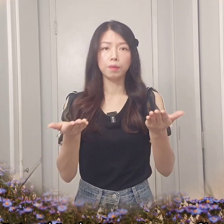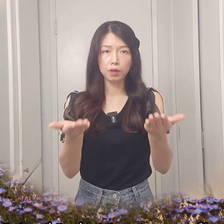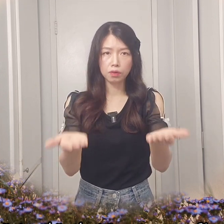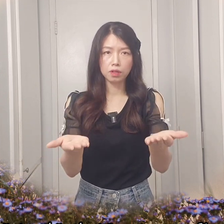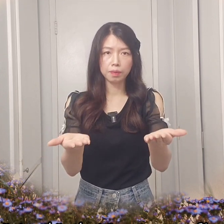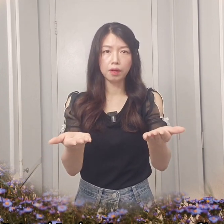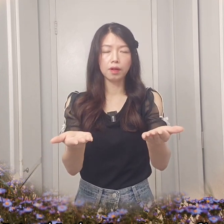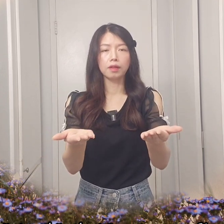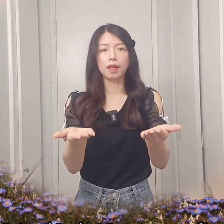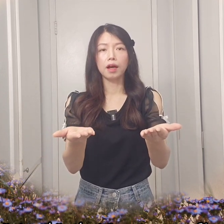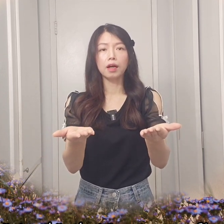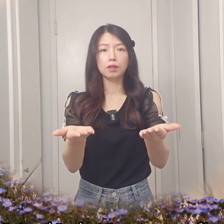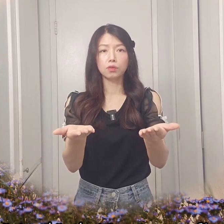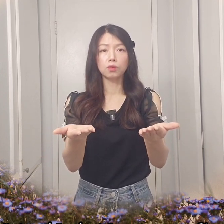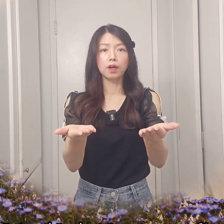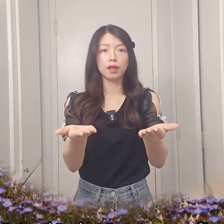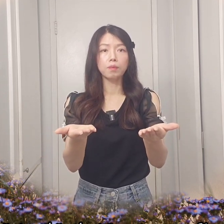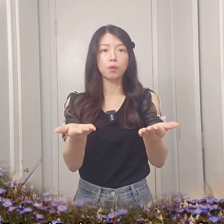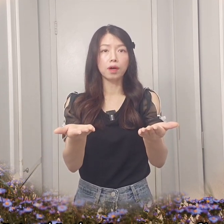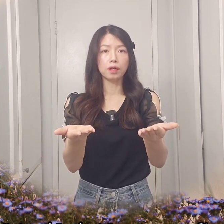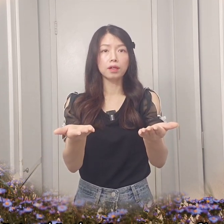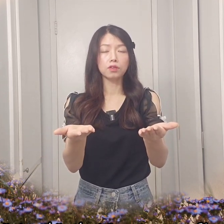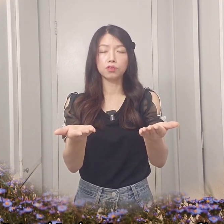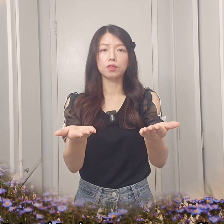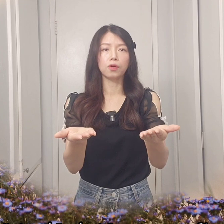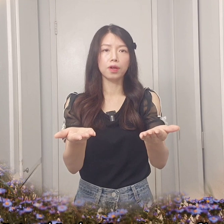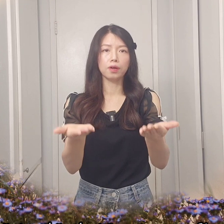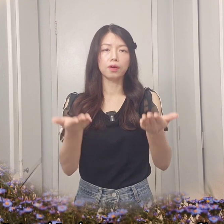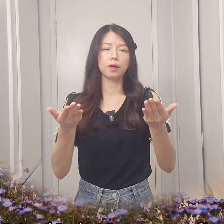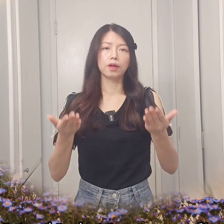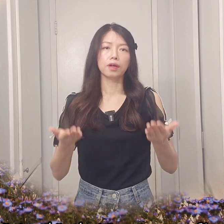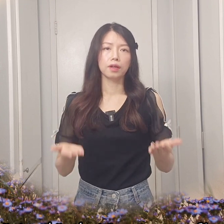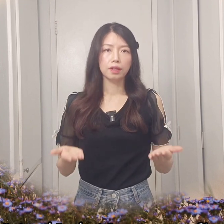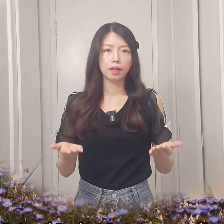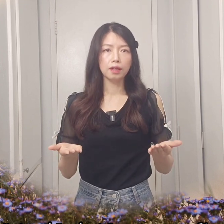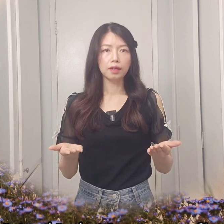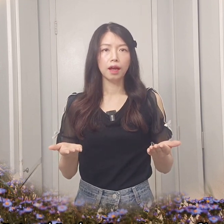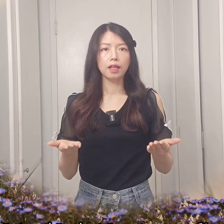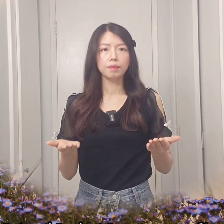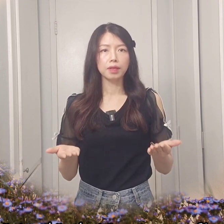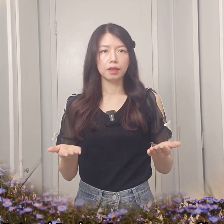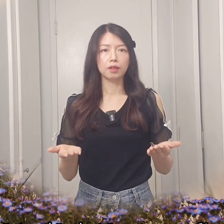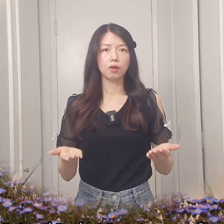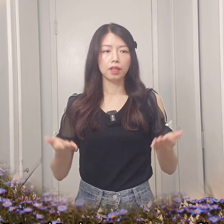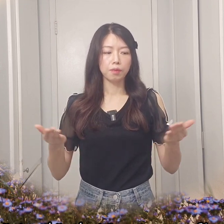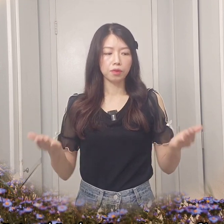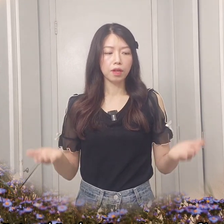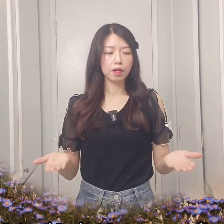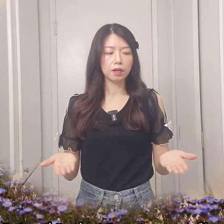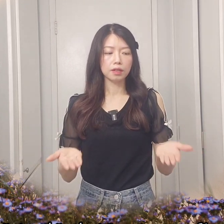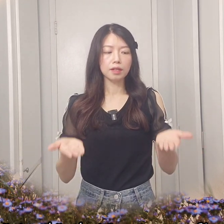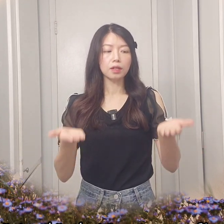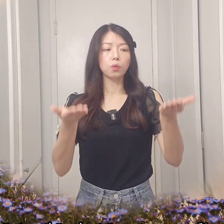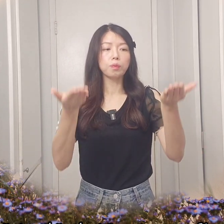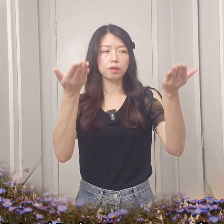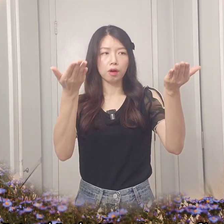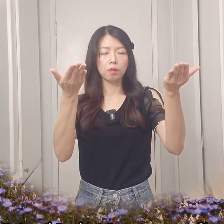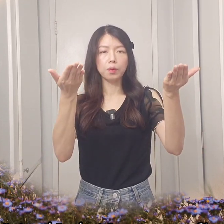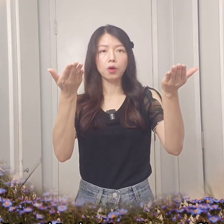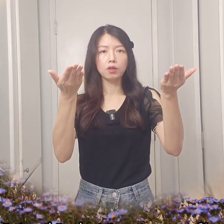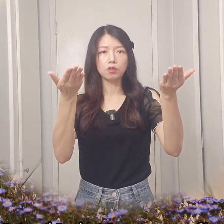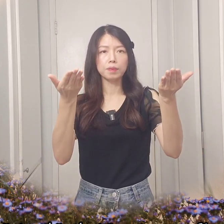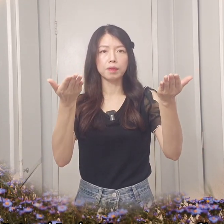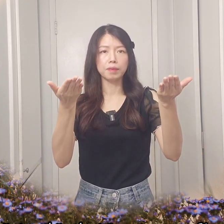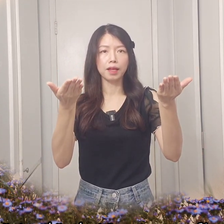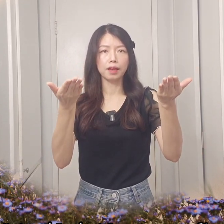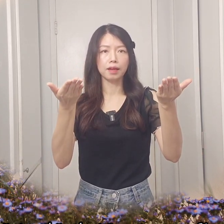손을 내밀어 주시면 내가 누군가에게 뭔가를 주는 거예요. 이때는 하나님께 드리는 거기 때문에 살짝 높여서